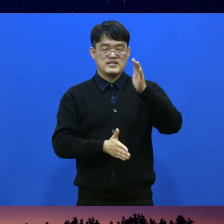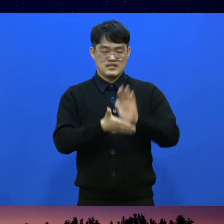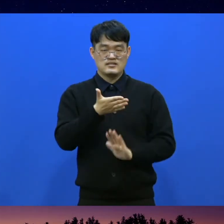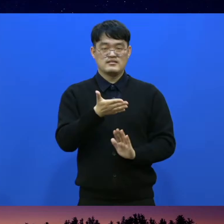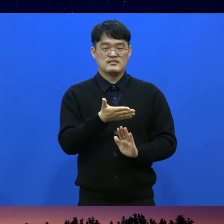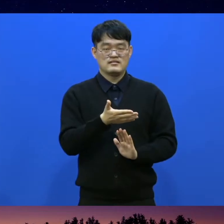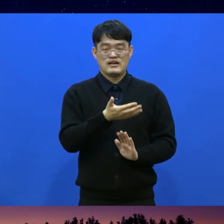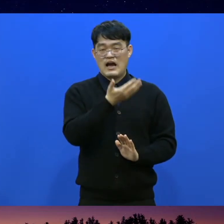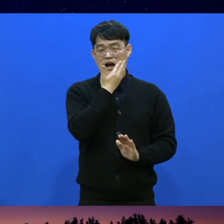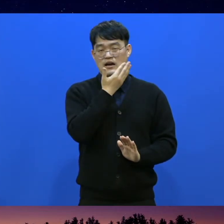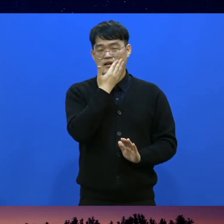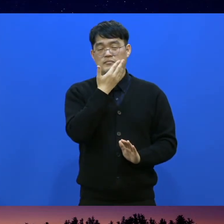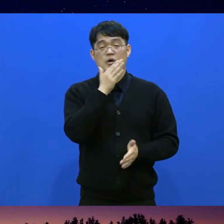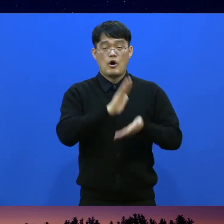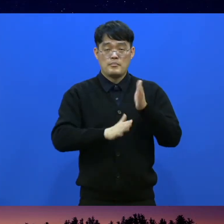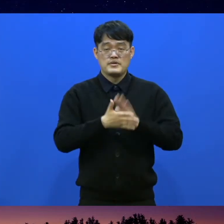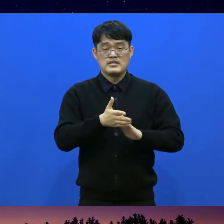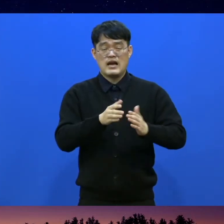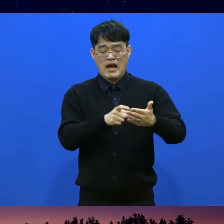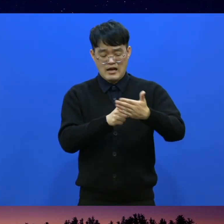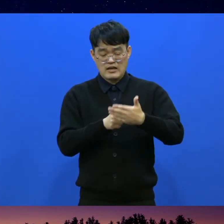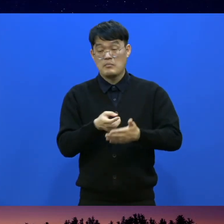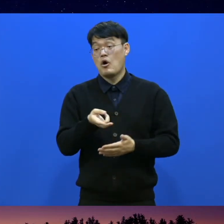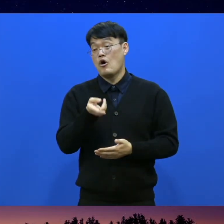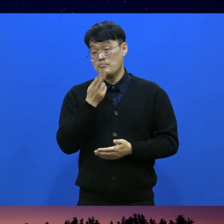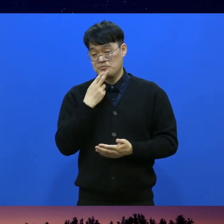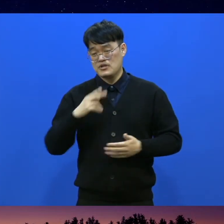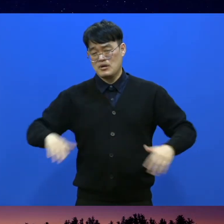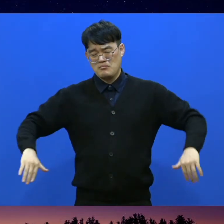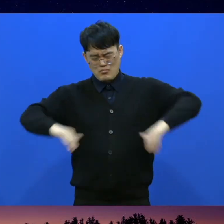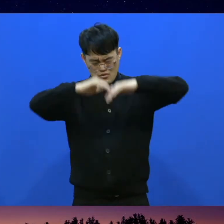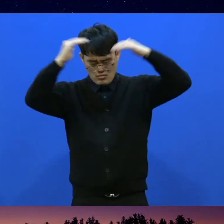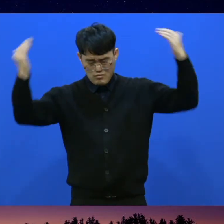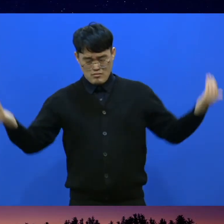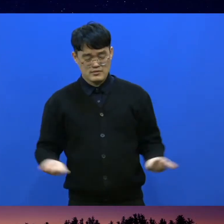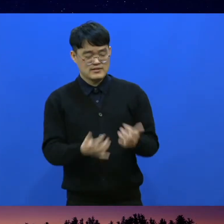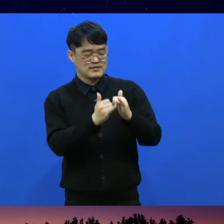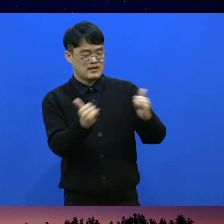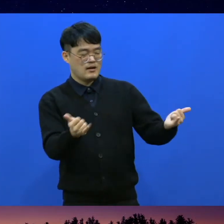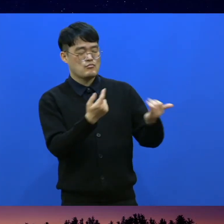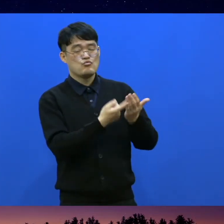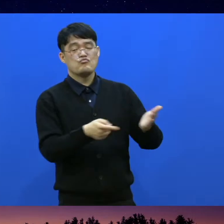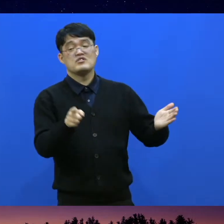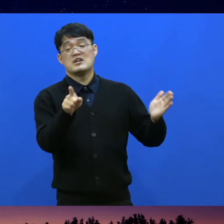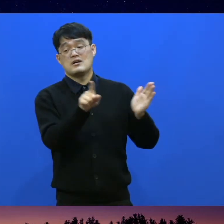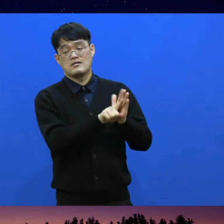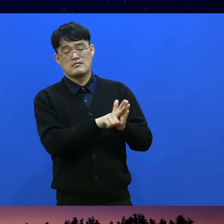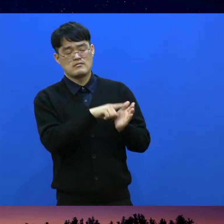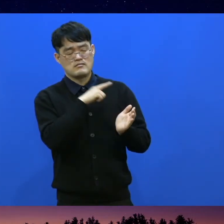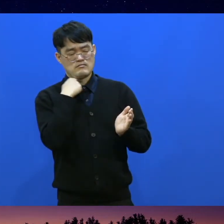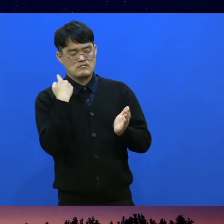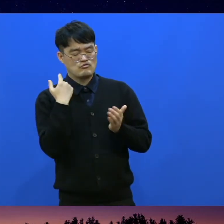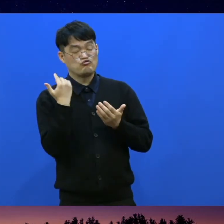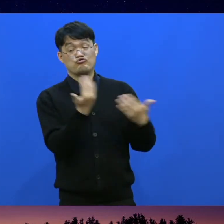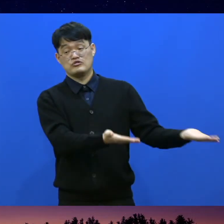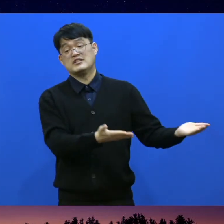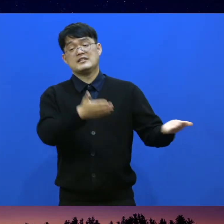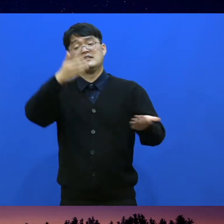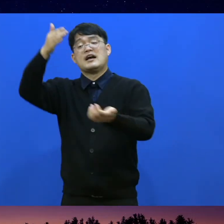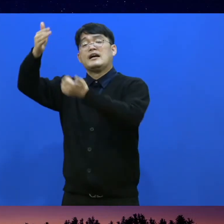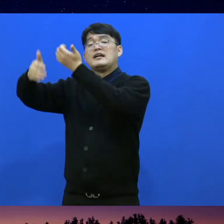아니하시죠. 아끼지 아니하시고 우리 모든 사람을 위하여 내어주시니가